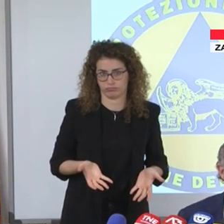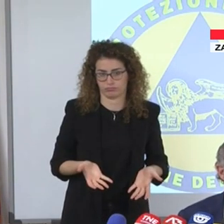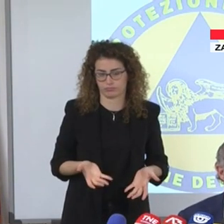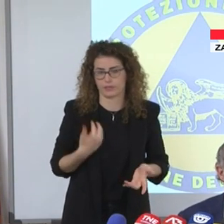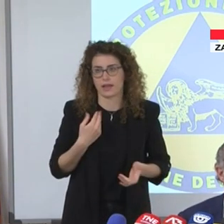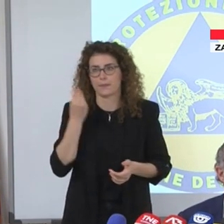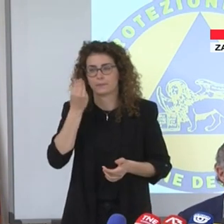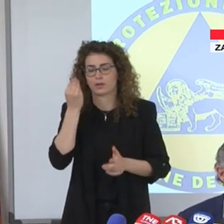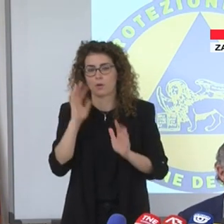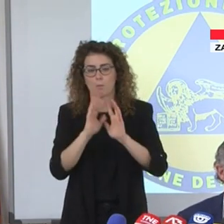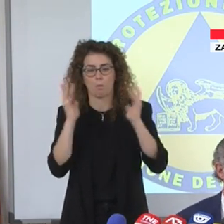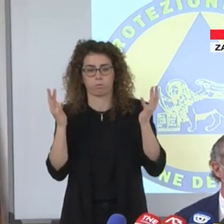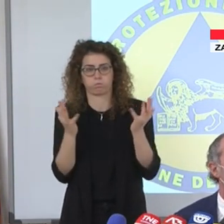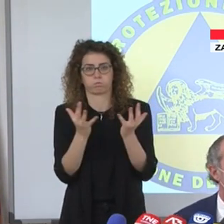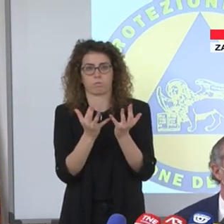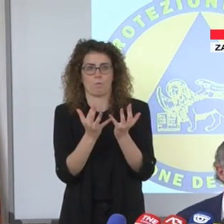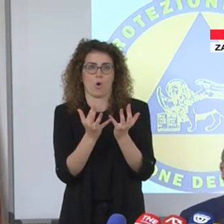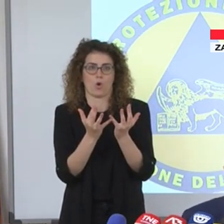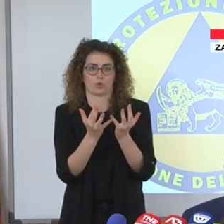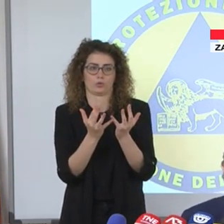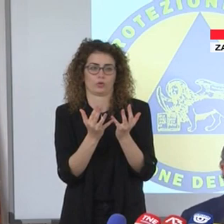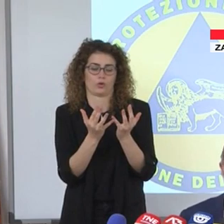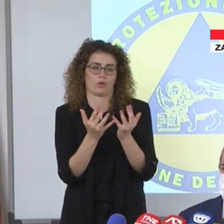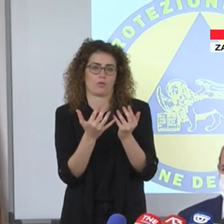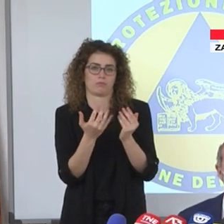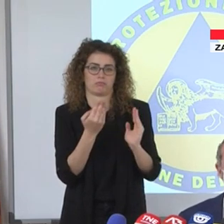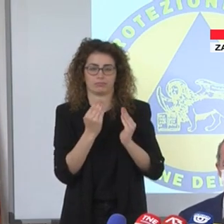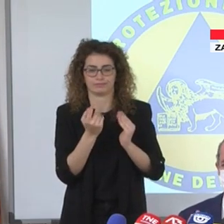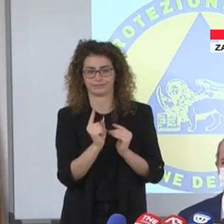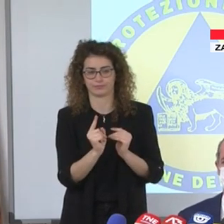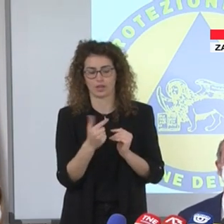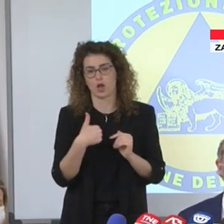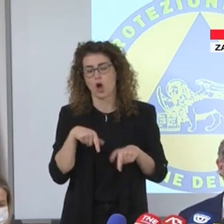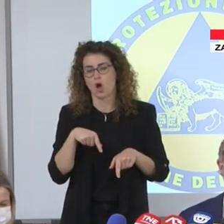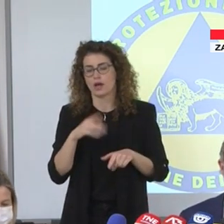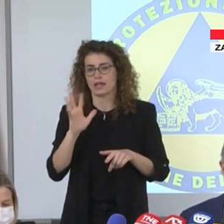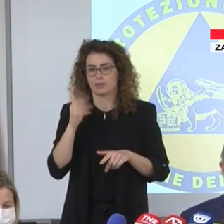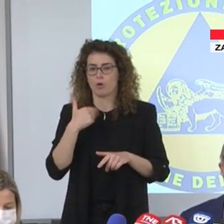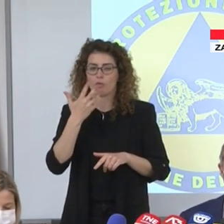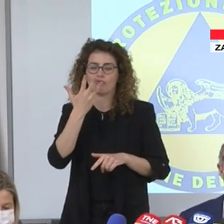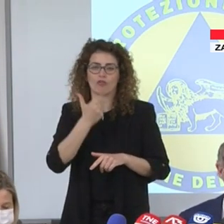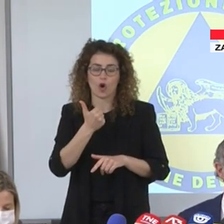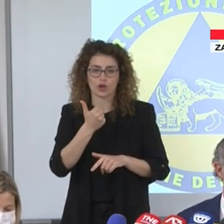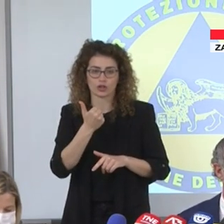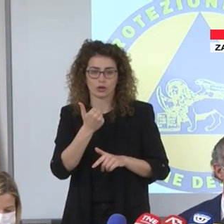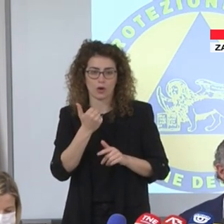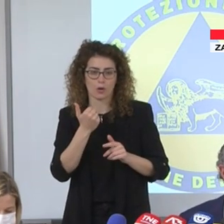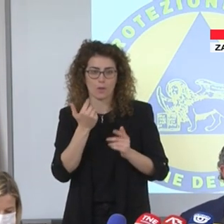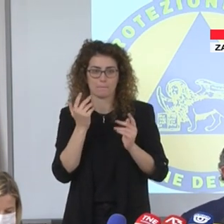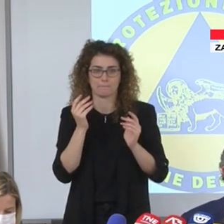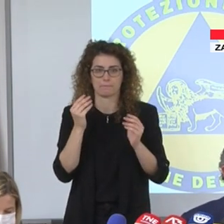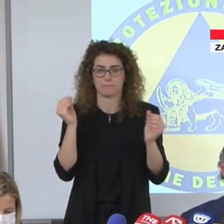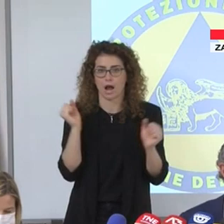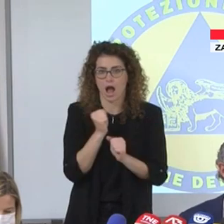tutto il mondo sia indenne, no. Avete visto, ad esempio, non voglio fare azione di terrorismo psicologico, ma ormai